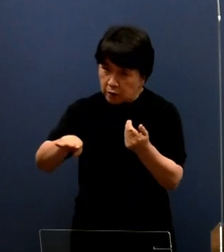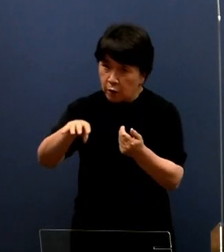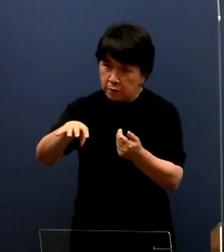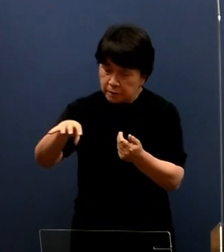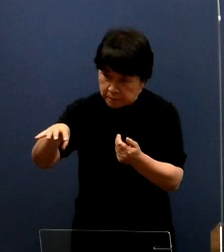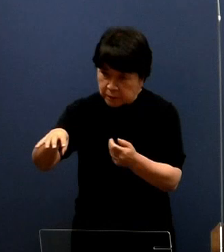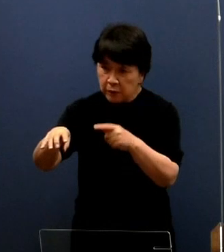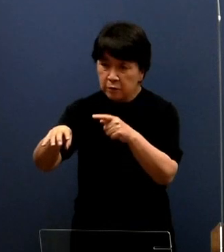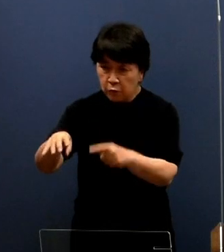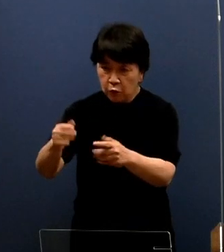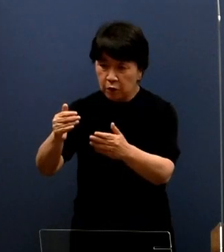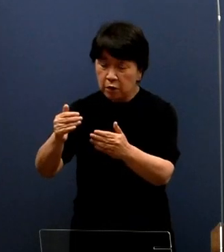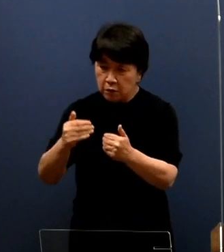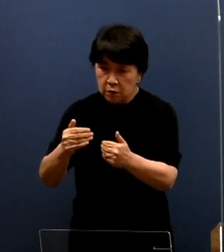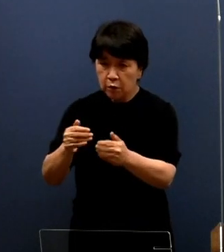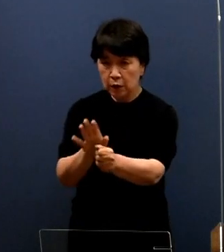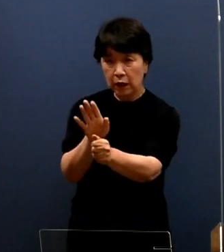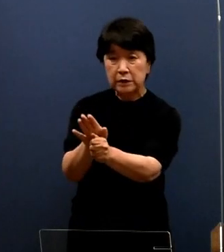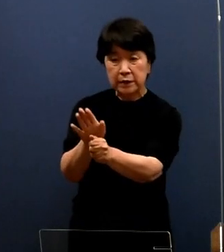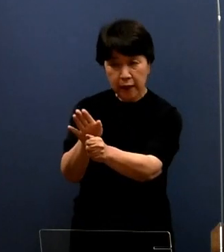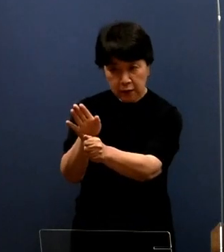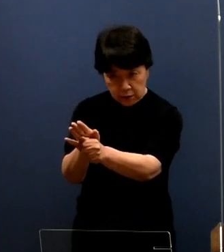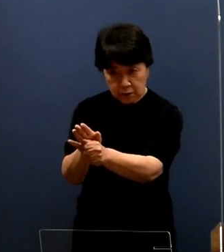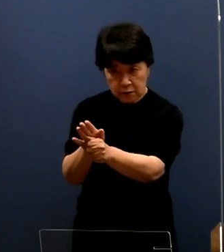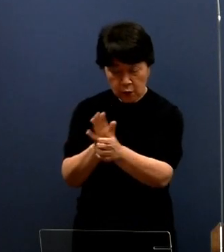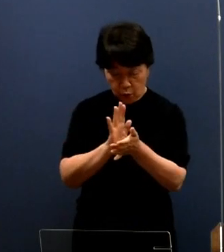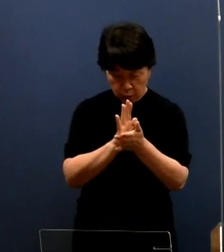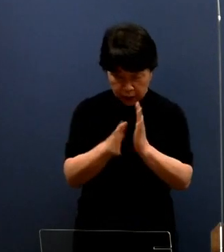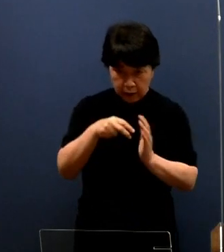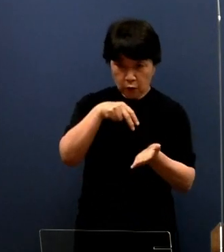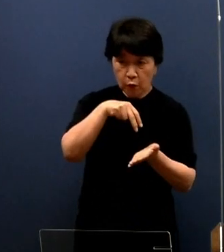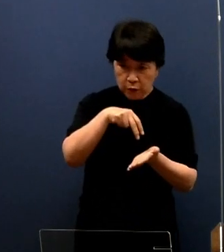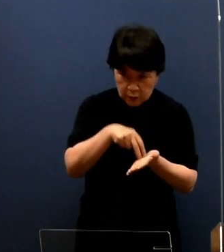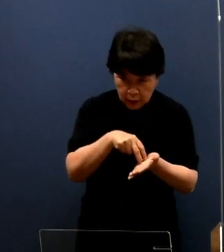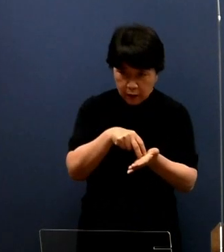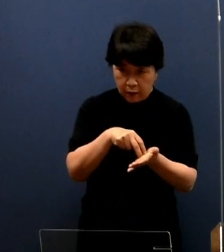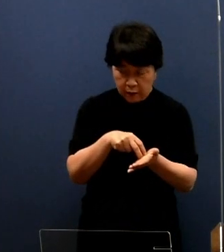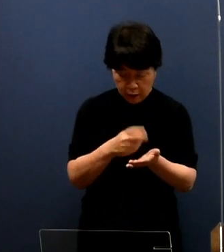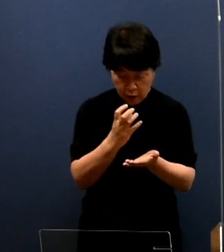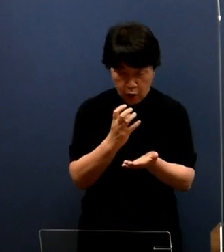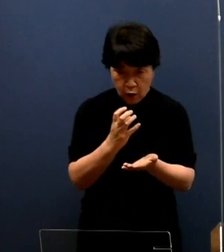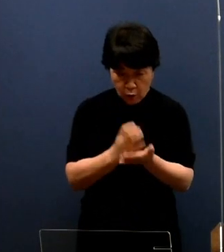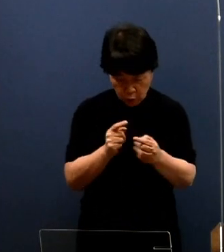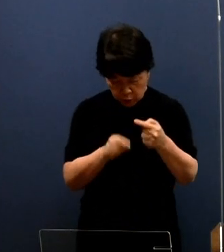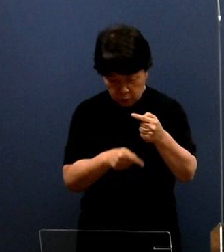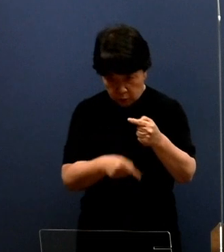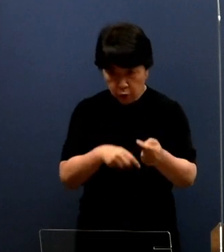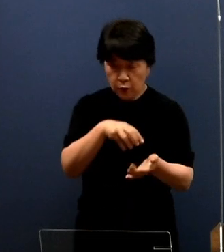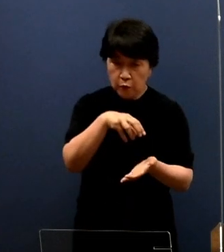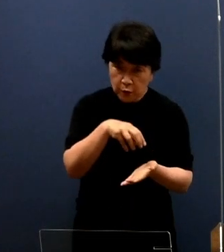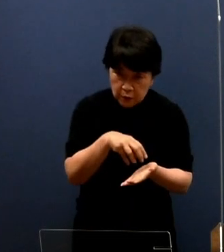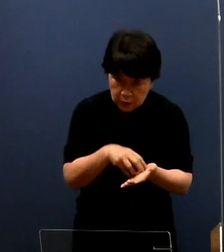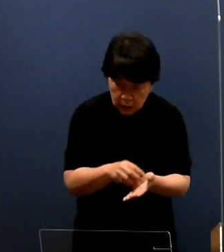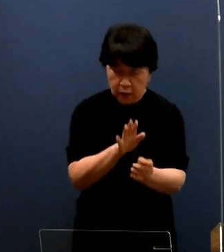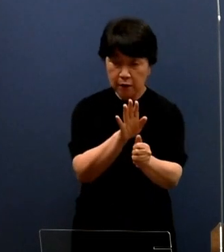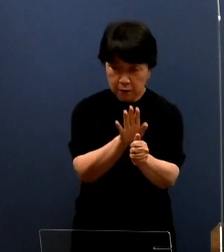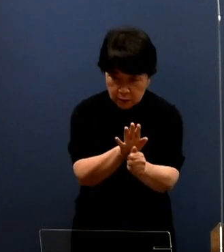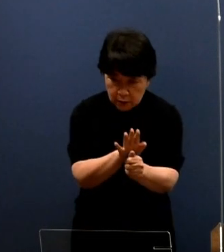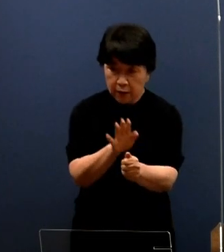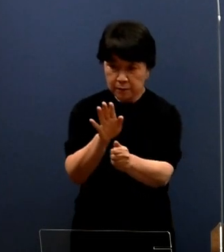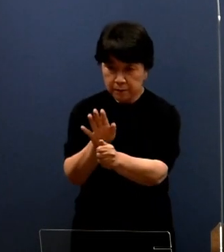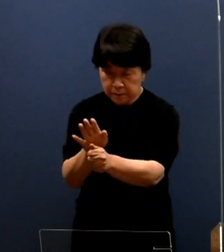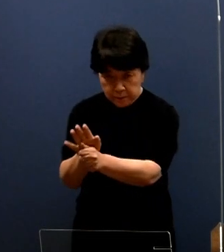延を、このすぐにこの本庁に移管することで、遅延を最小限にとどめることができているというふうに思っ